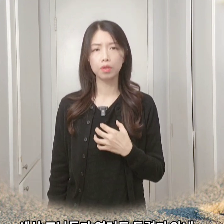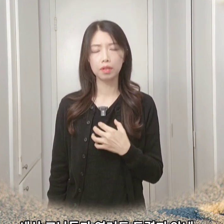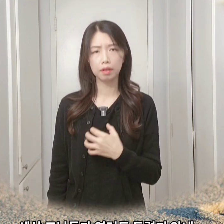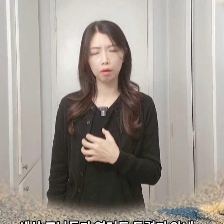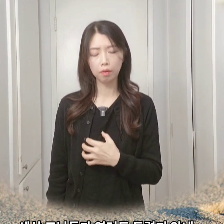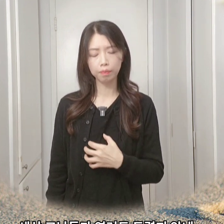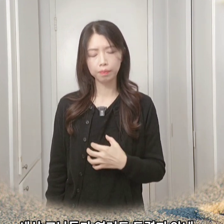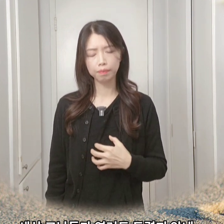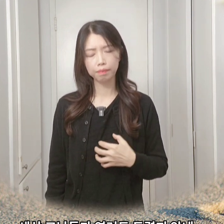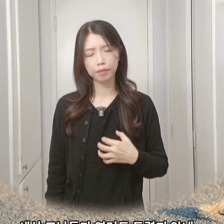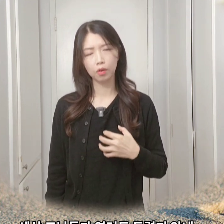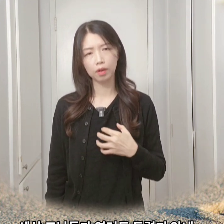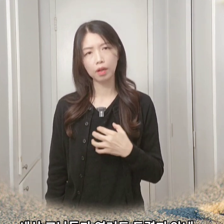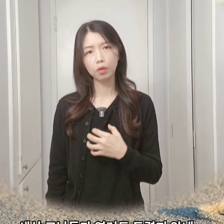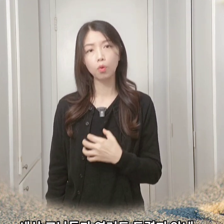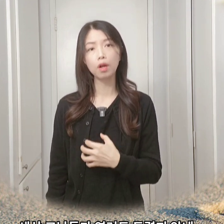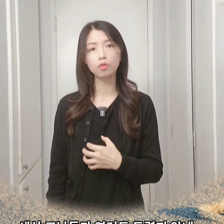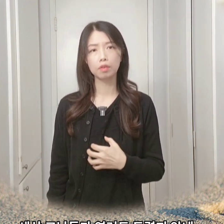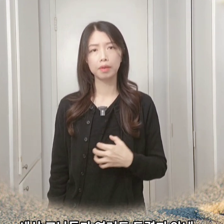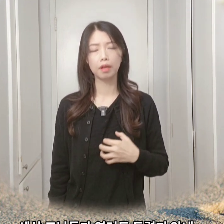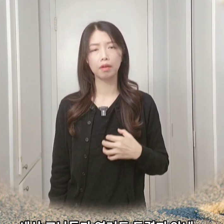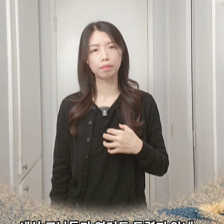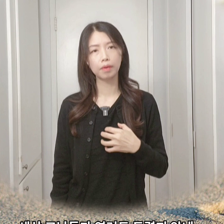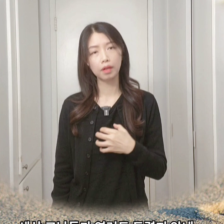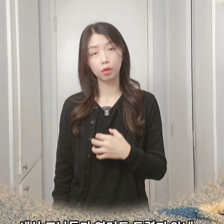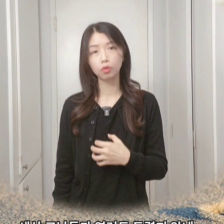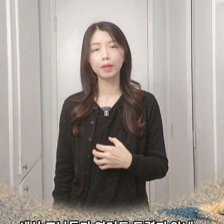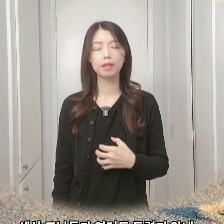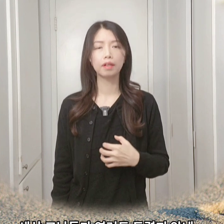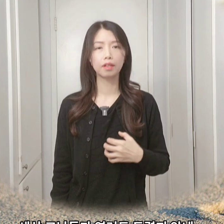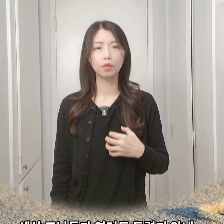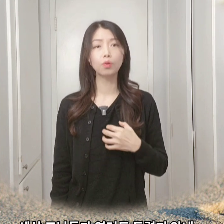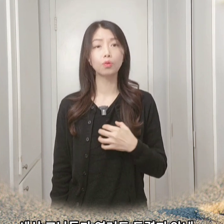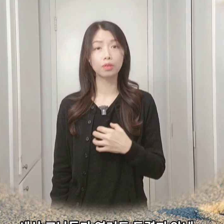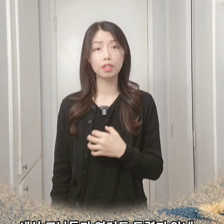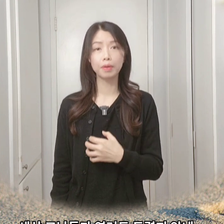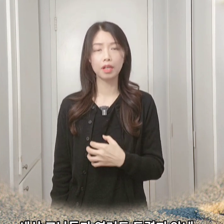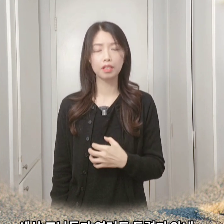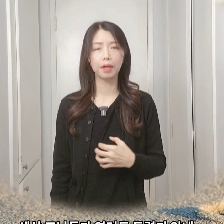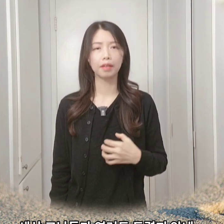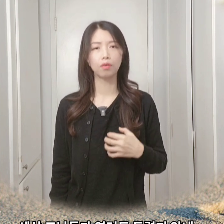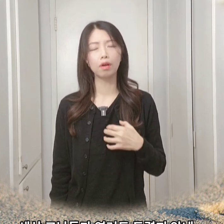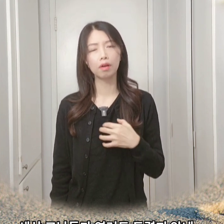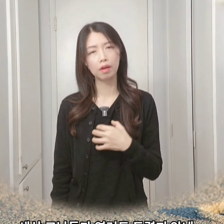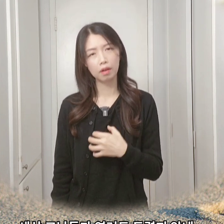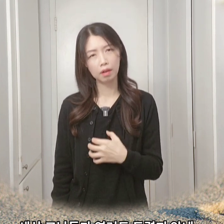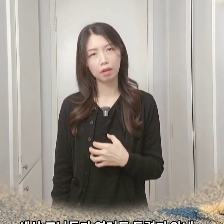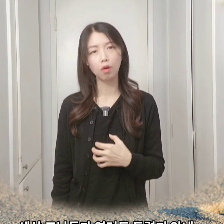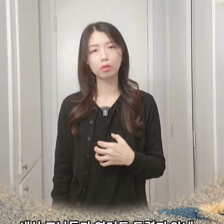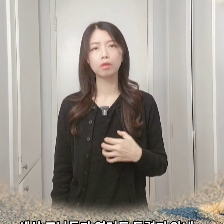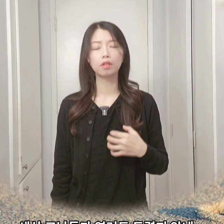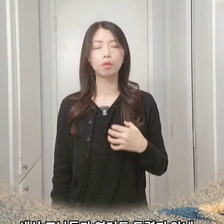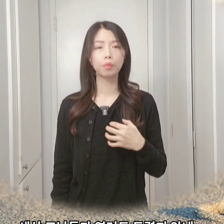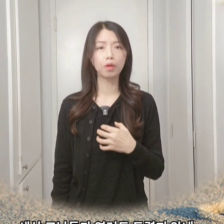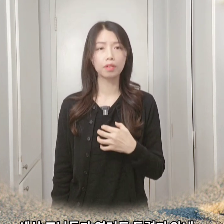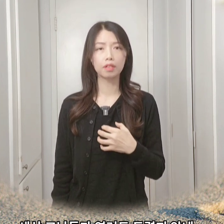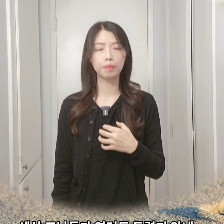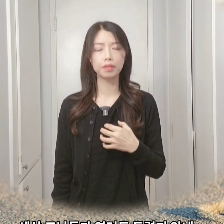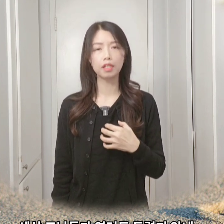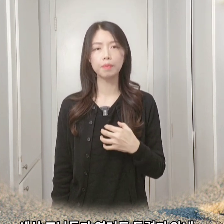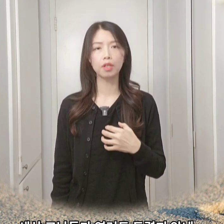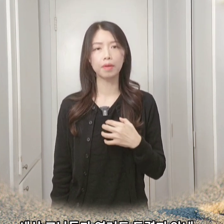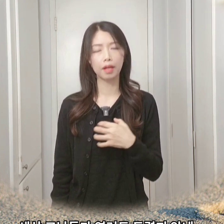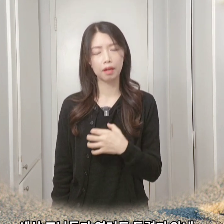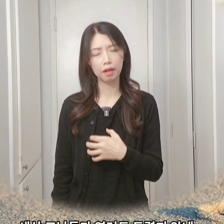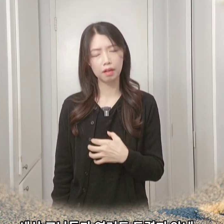가슴 위치에서 이렇게 돌려주시면 돼요. 이것도 마찬가지로 웃으시면서 하시면 안 되고요. 걱정스러운 표정을